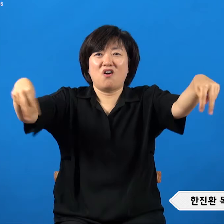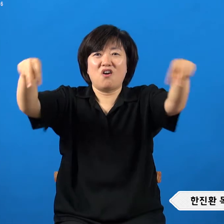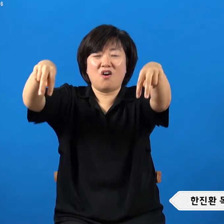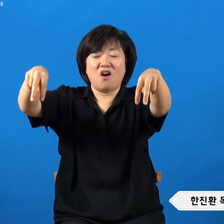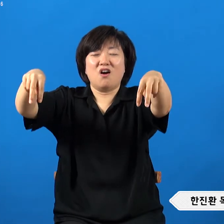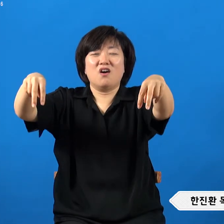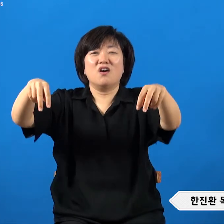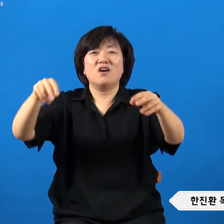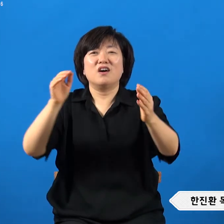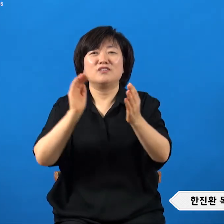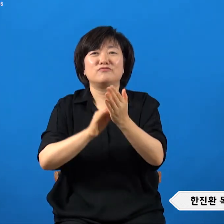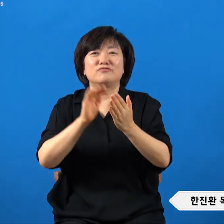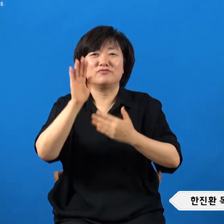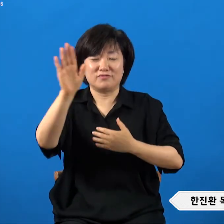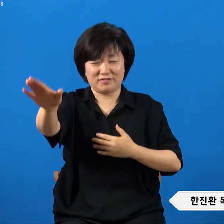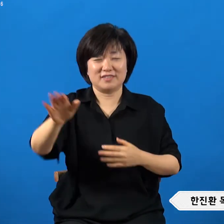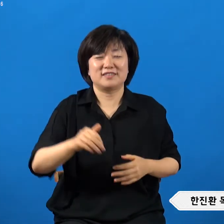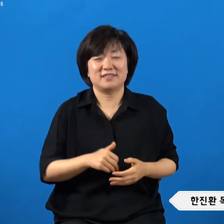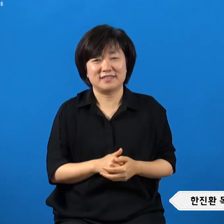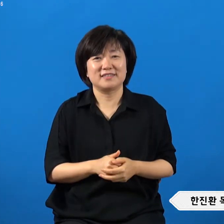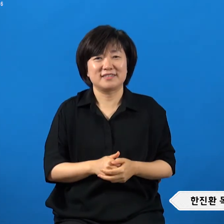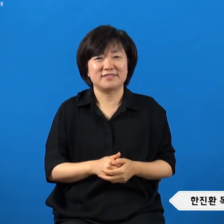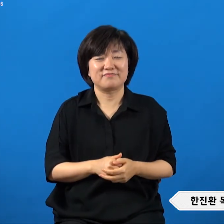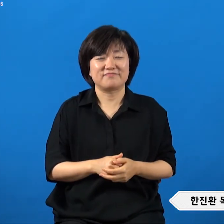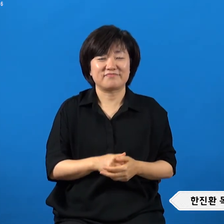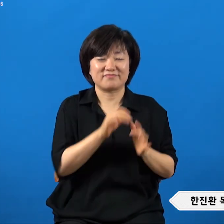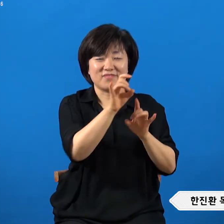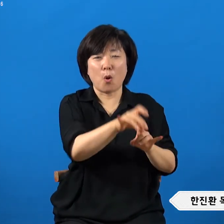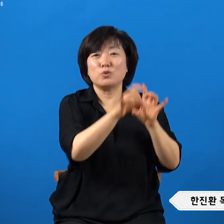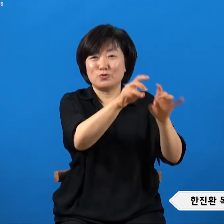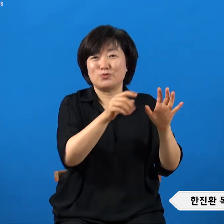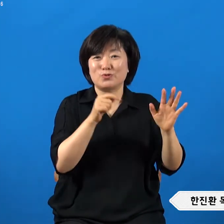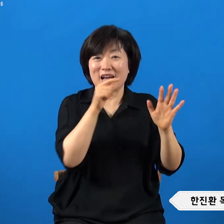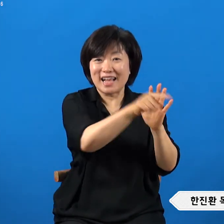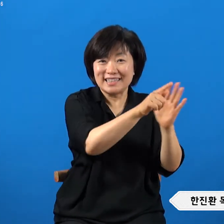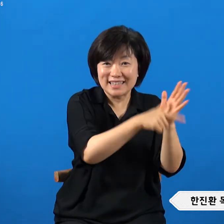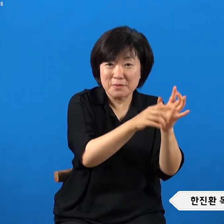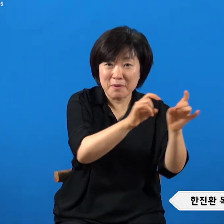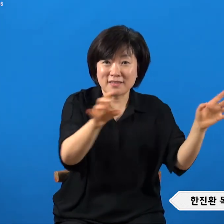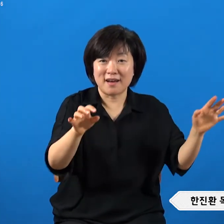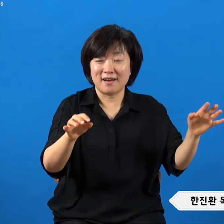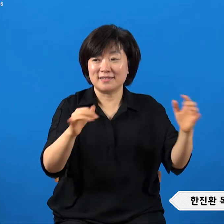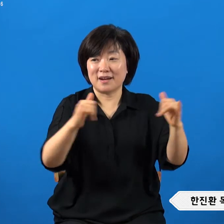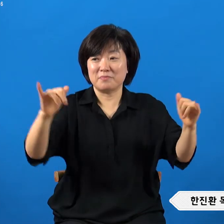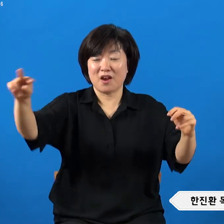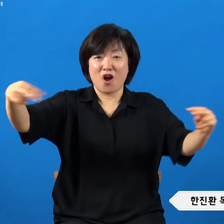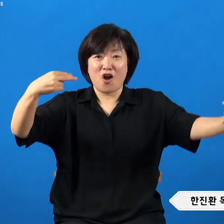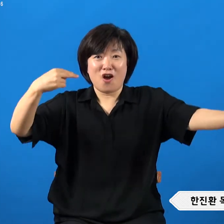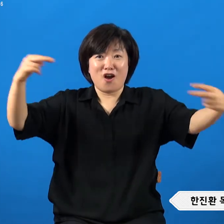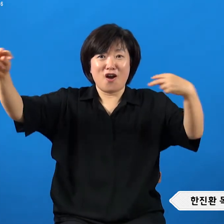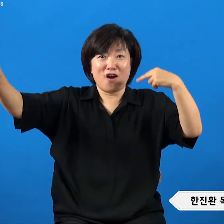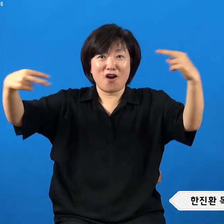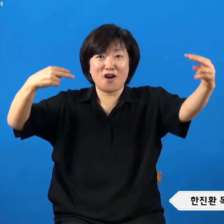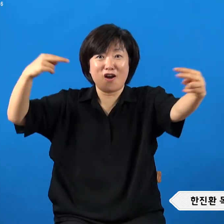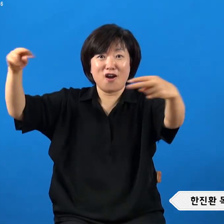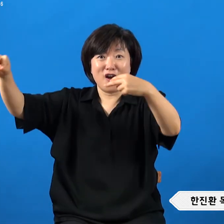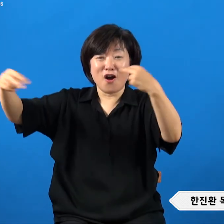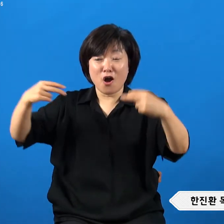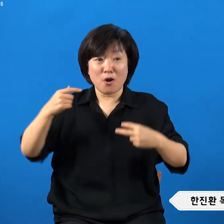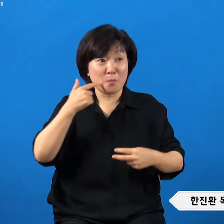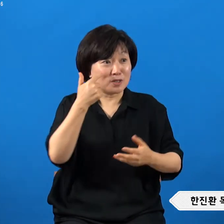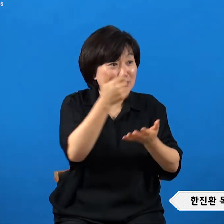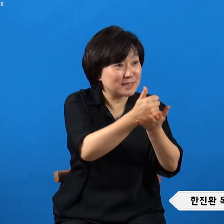이 일이 있고 나서는 그 다음에 이 시드니에 가기만 하면 여기저기서 사람들이 알아보고 인사를